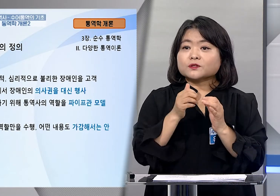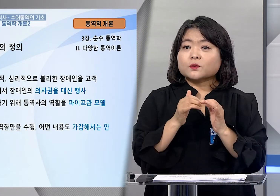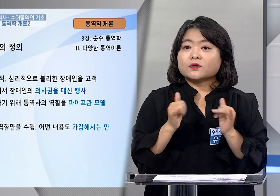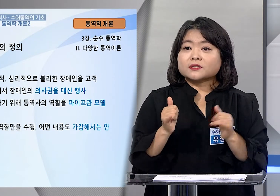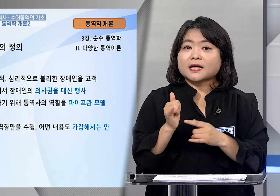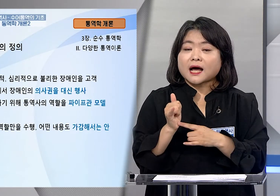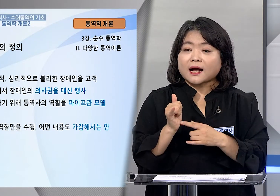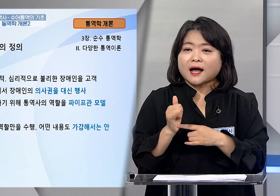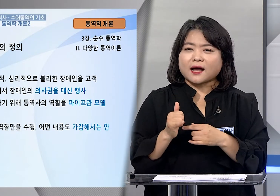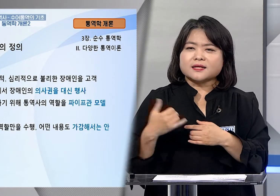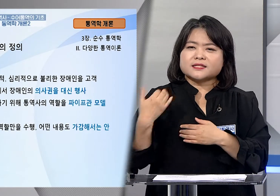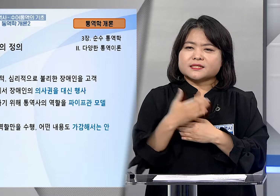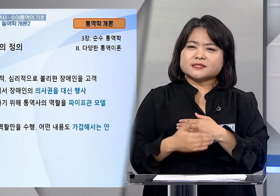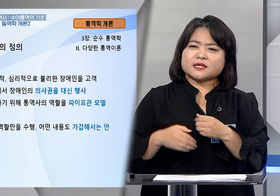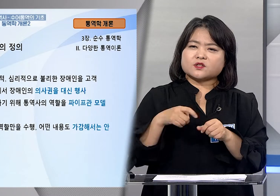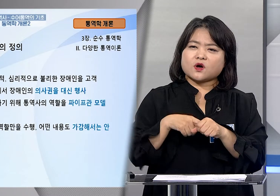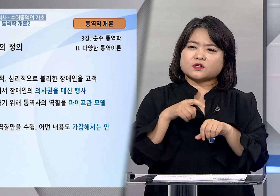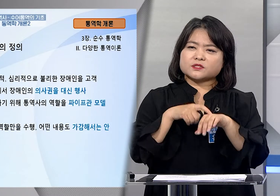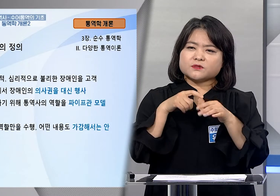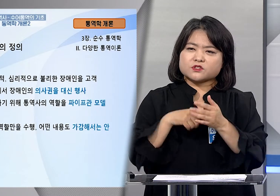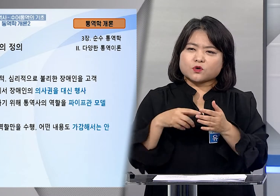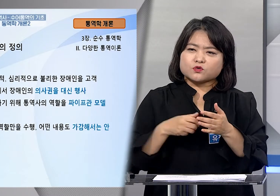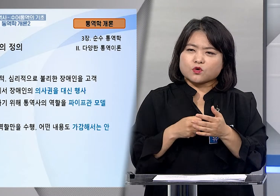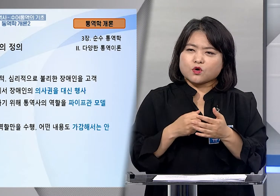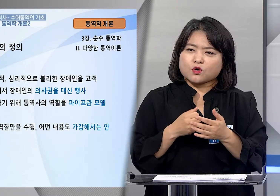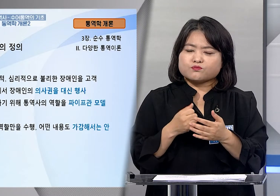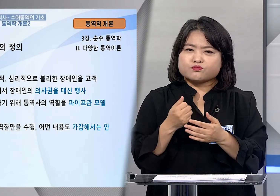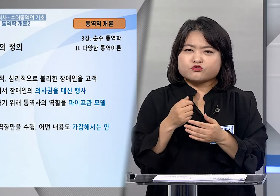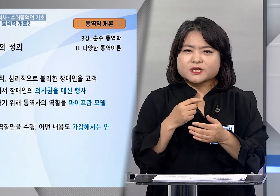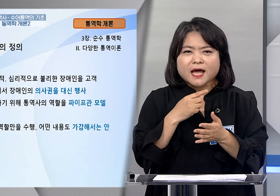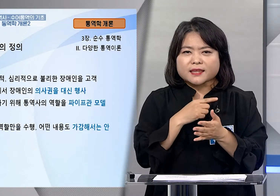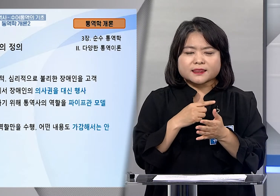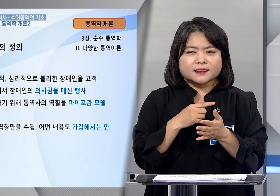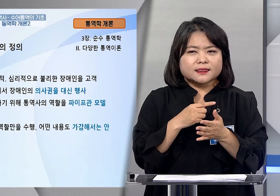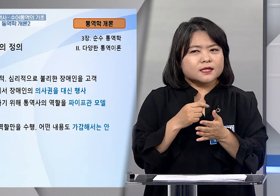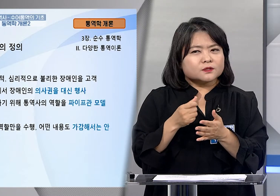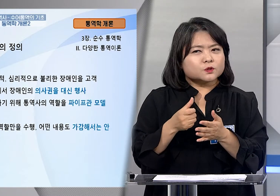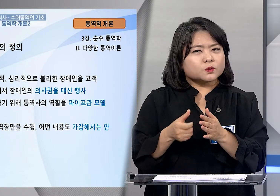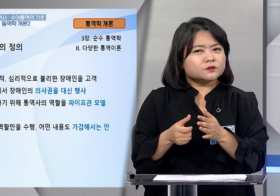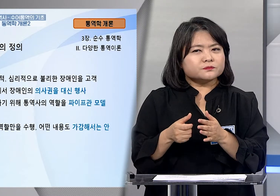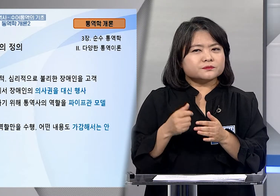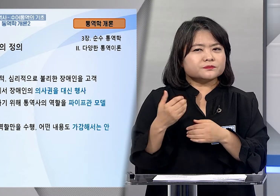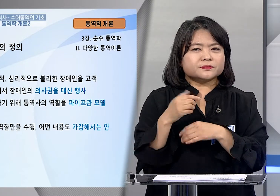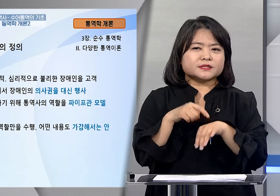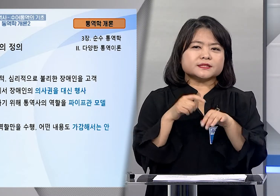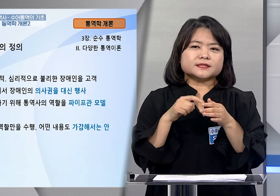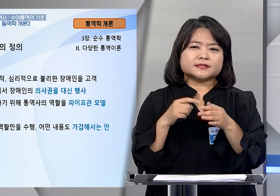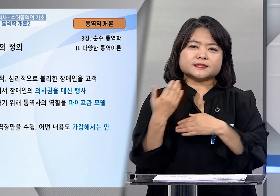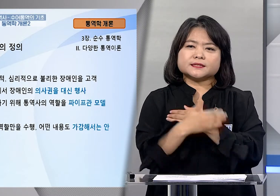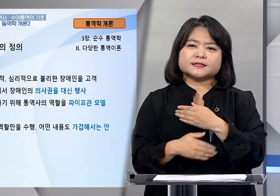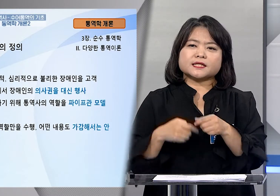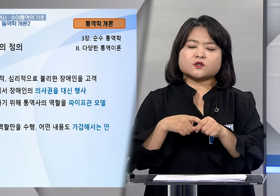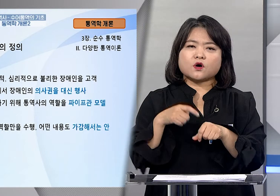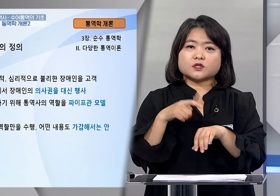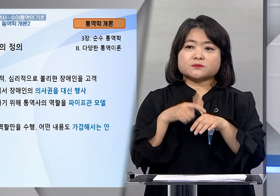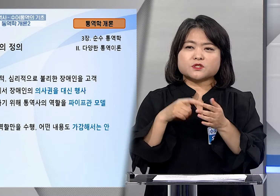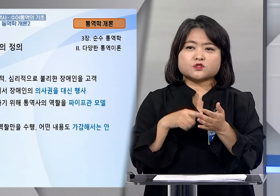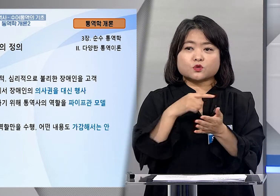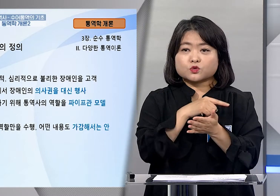수화 통역사가 신체적 심리적으로 불리한, 조금 신체적 심리적으로